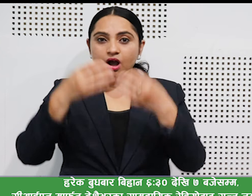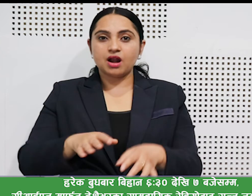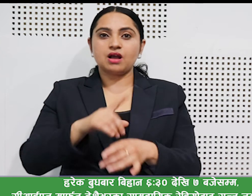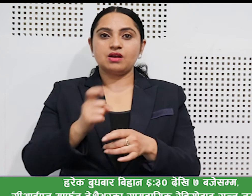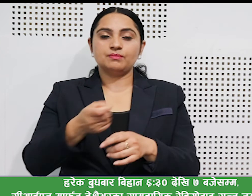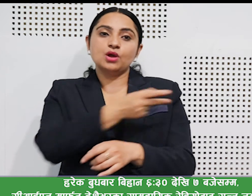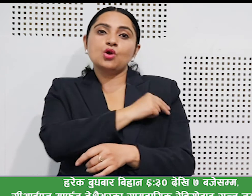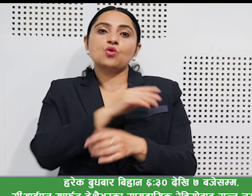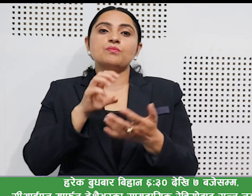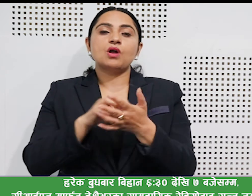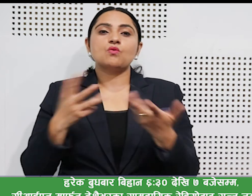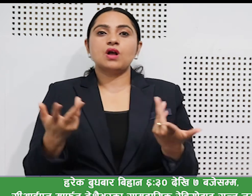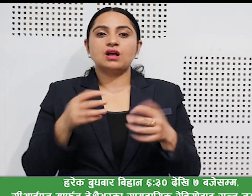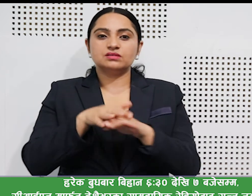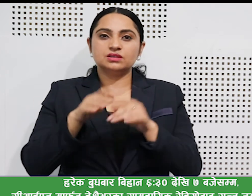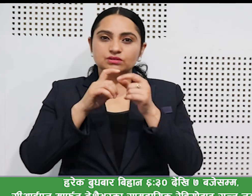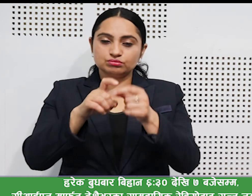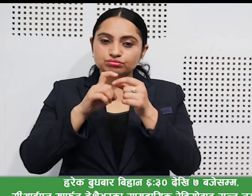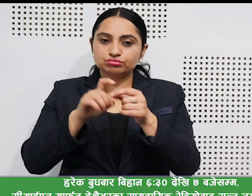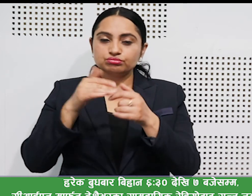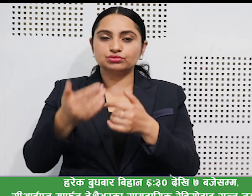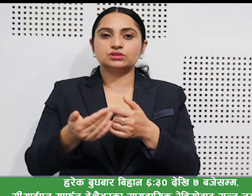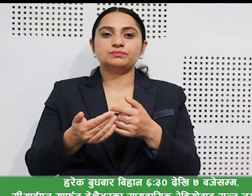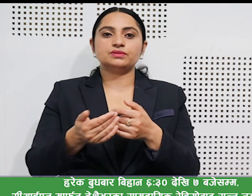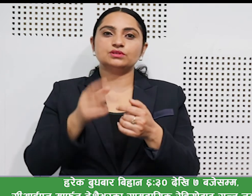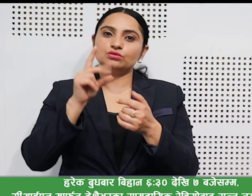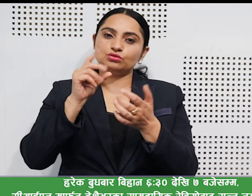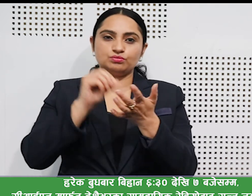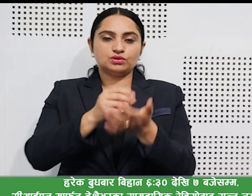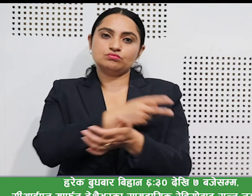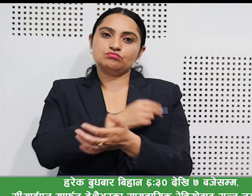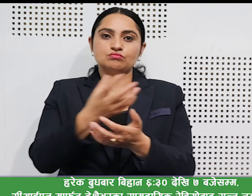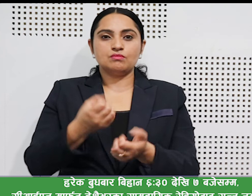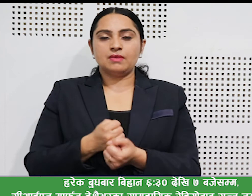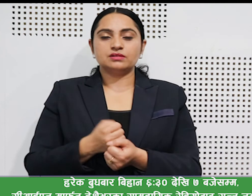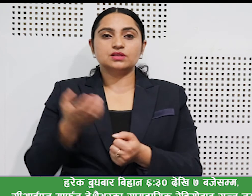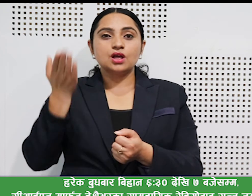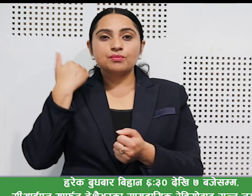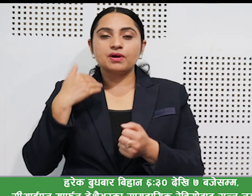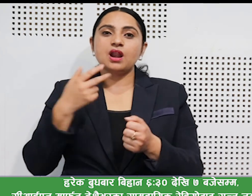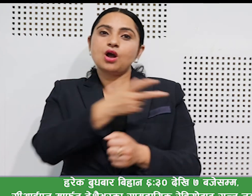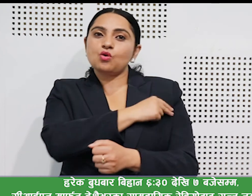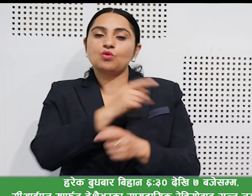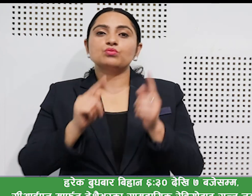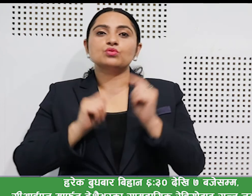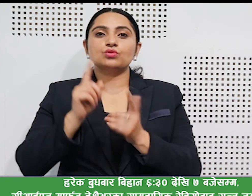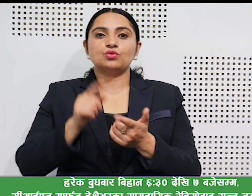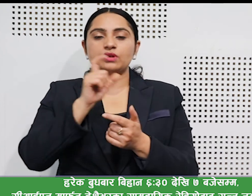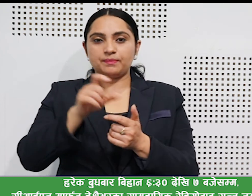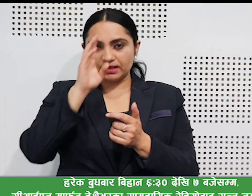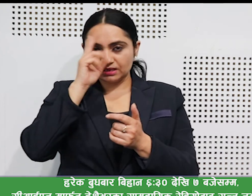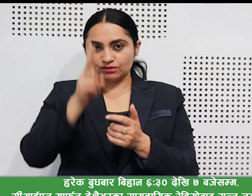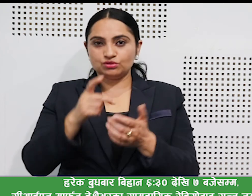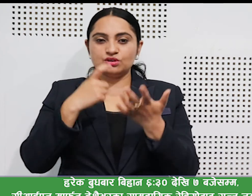खोप कहाँ लाउनु भएको थियो धेरै कुराहरू सोधेर भेरिफाई गरिसकेपछि हामीले दोस्रो डोज लगाइदिन्छौँ। उहाँले पहिला लगाउनु भएको कुन खोप हो, अहिले नेपाल सरकारले त्यो गाइडलाइन